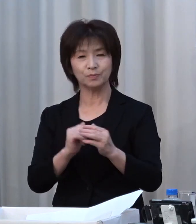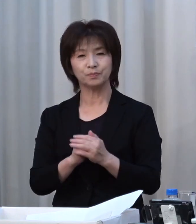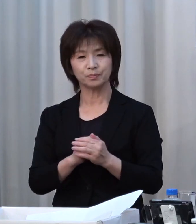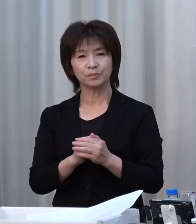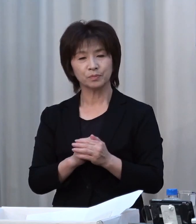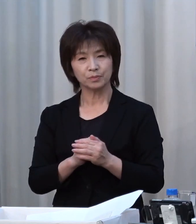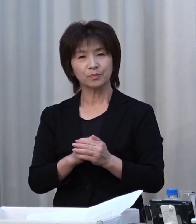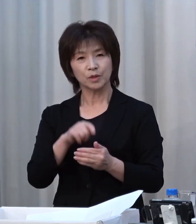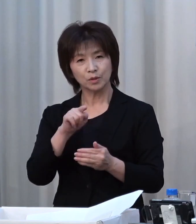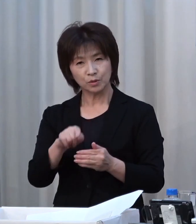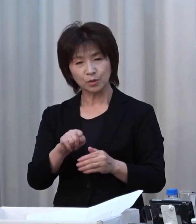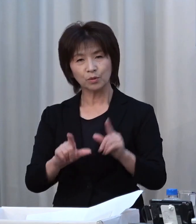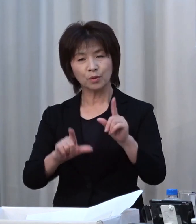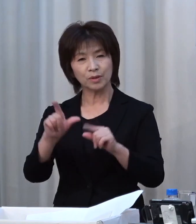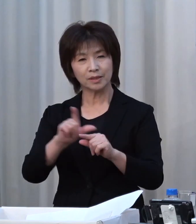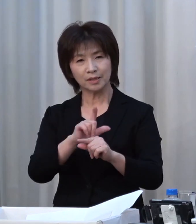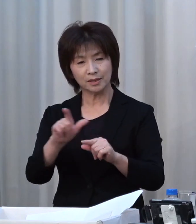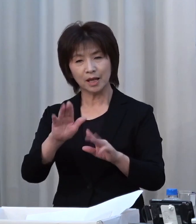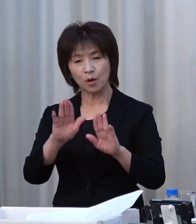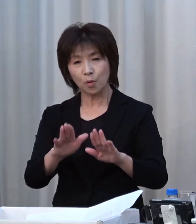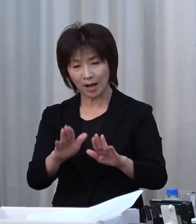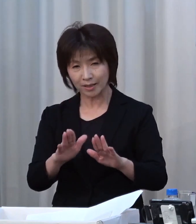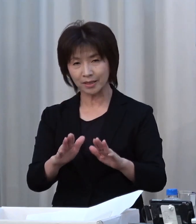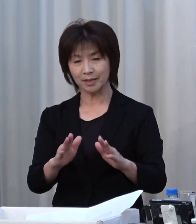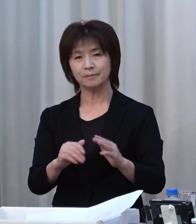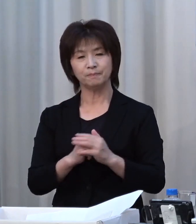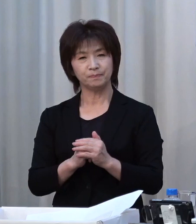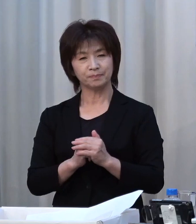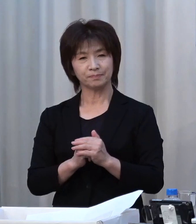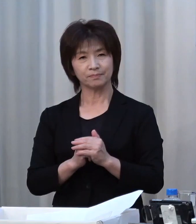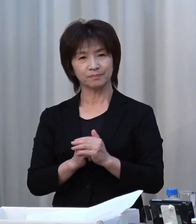のような形が今回の